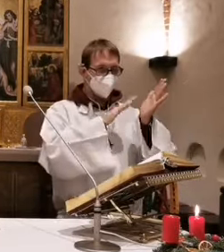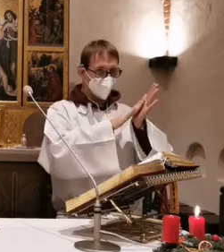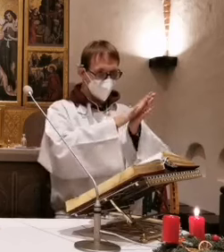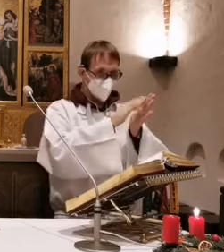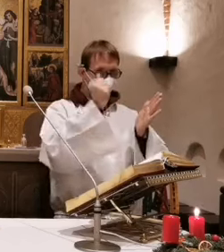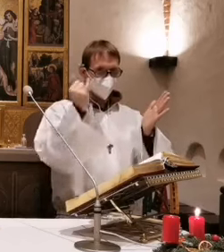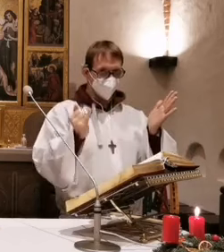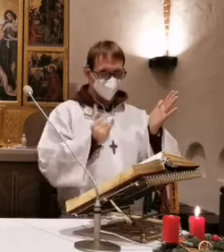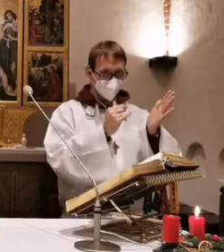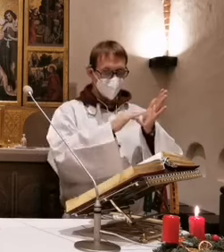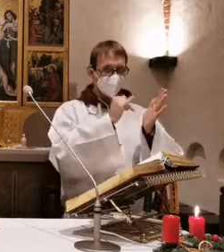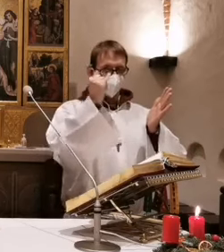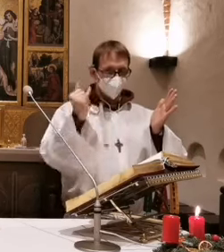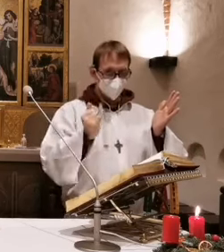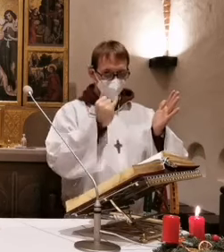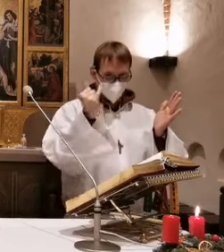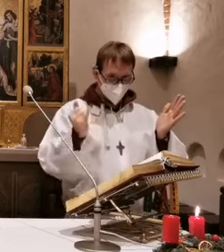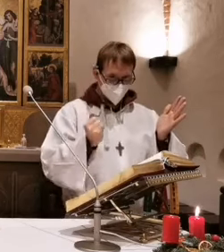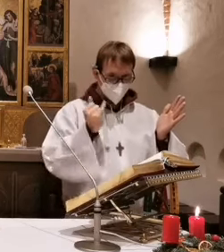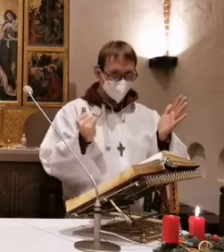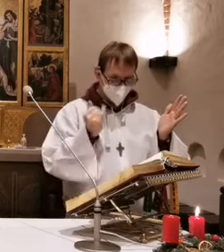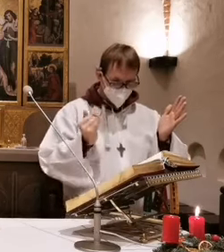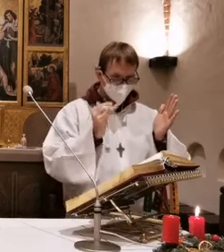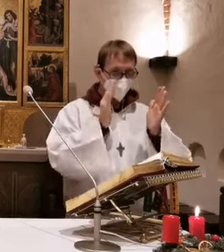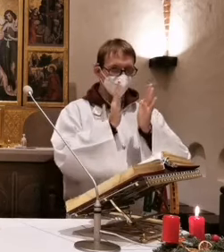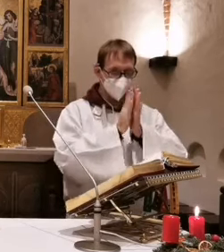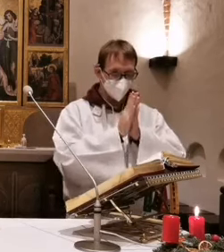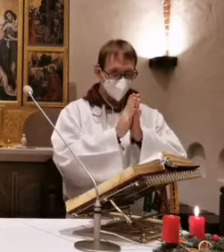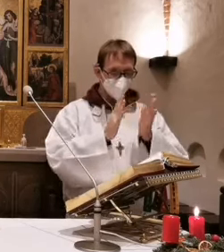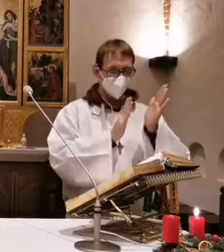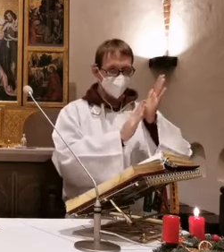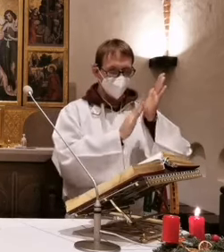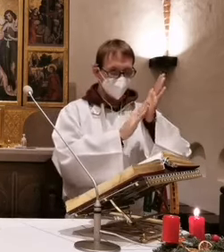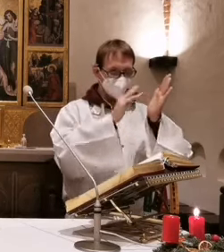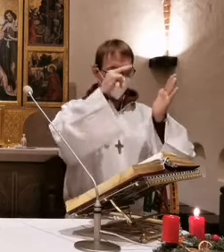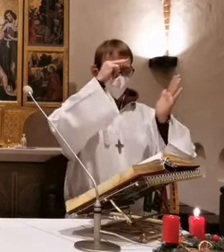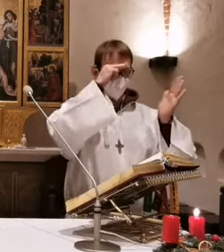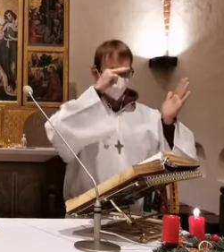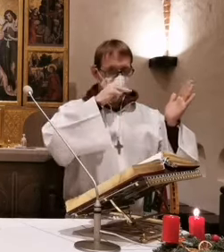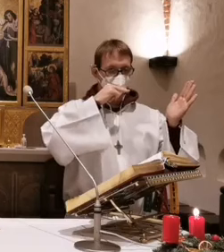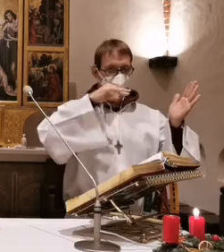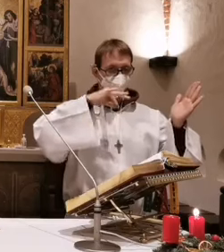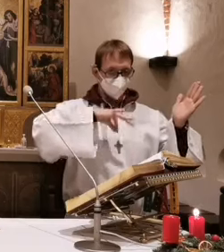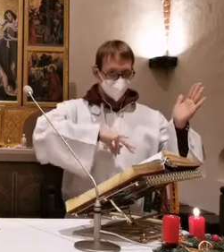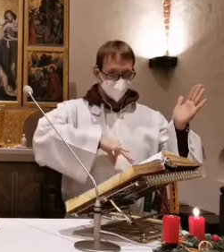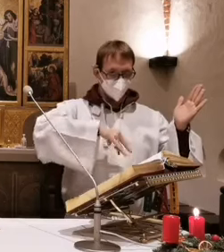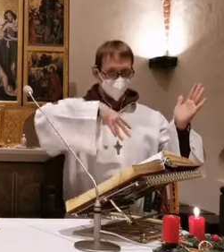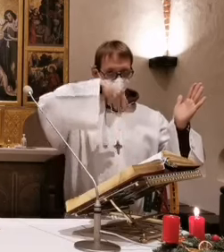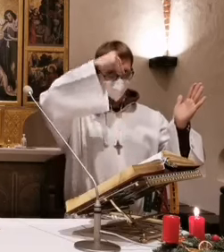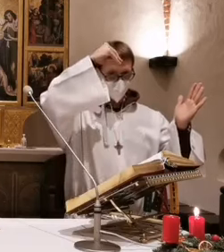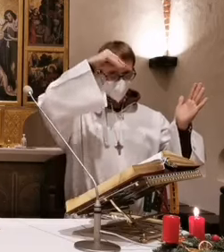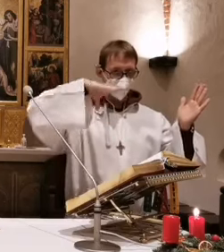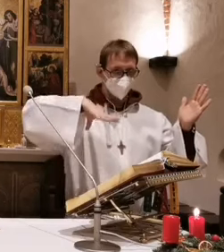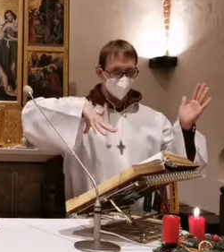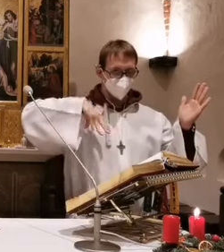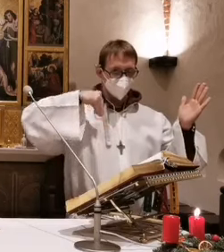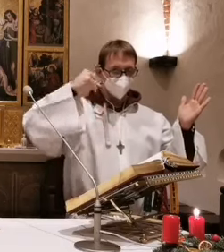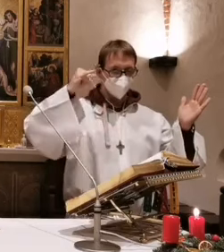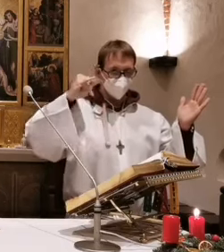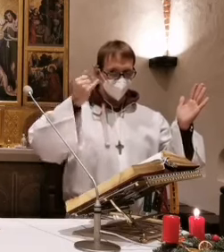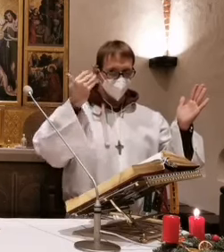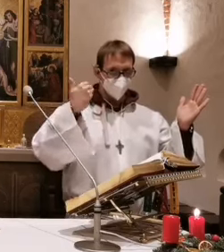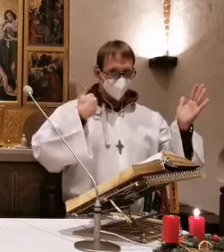na początku, teraz i zawsze. I na wieki wieków. Chwała Ojcu i Synowi i